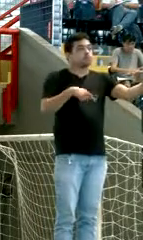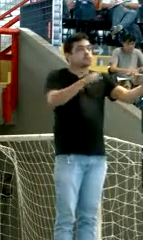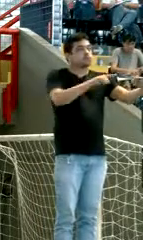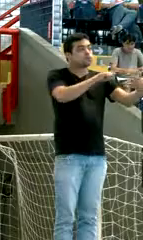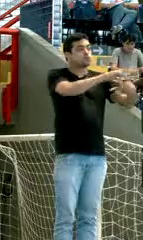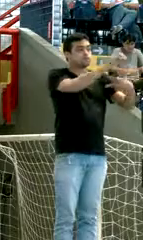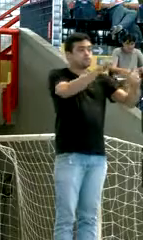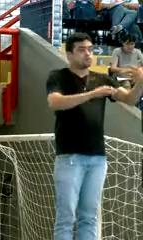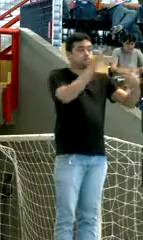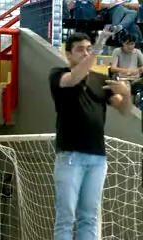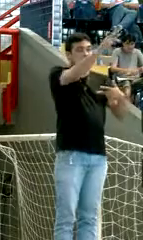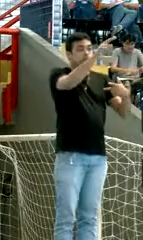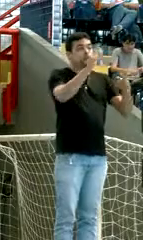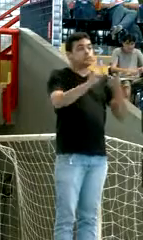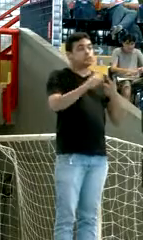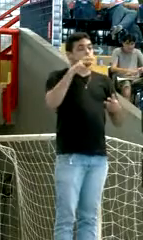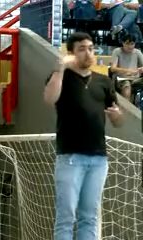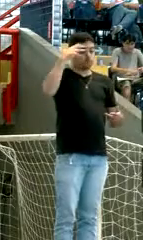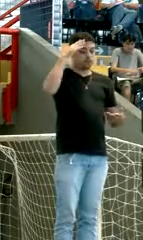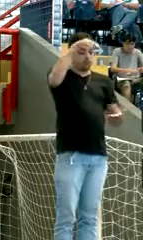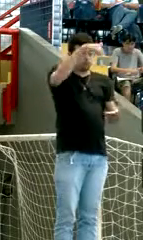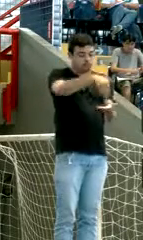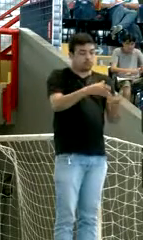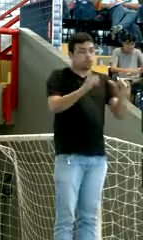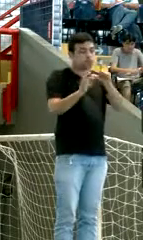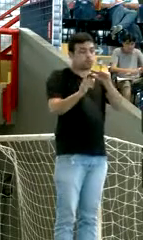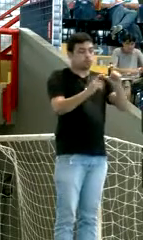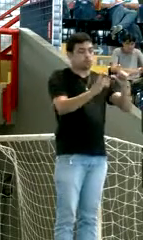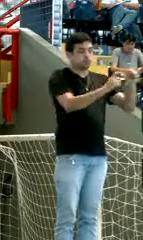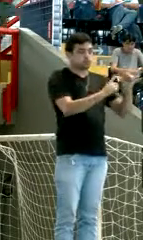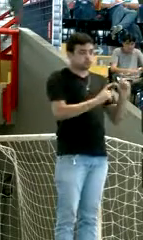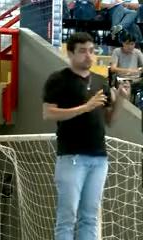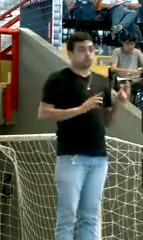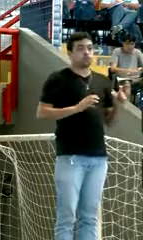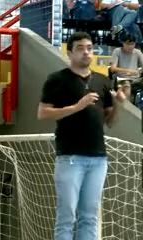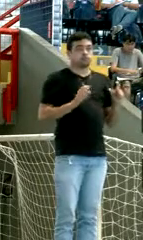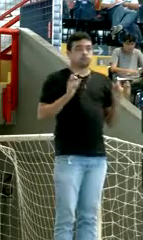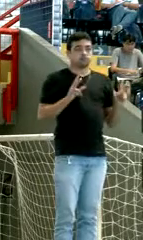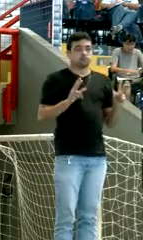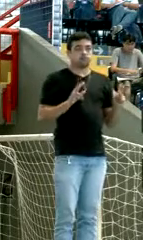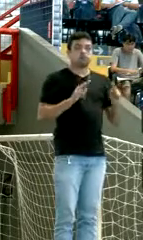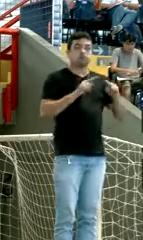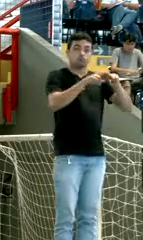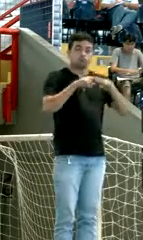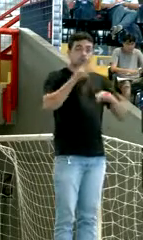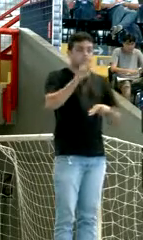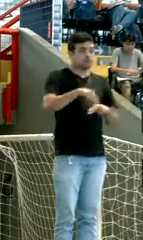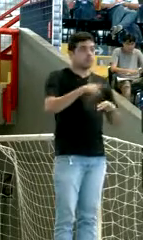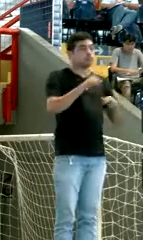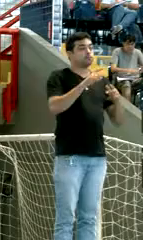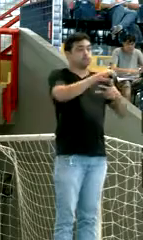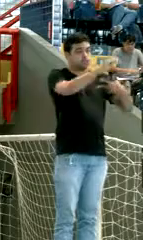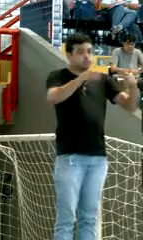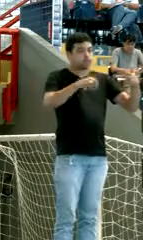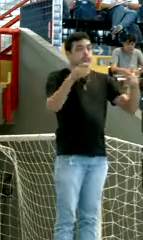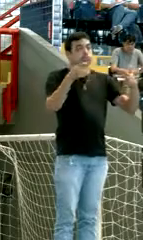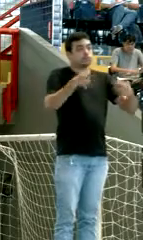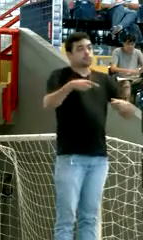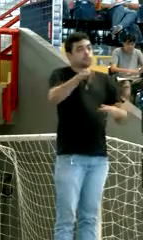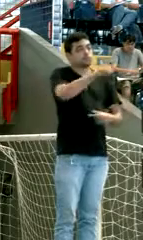Enem, desde a música até os quadrinhos, ok? É isso que o Enem vai cobrar da